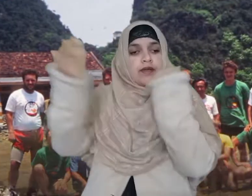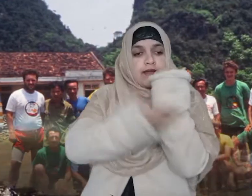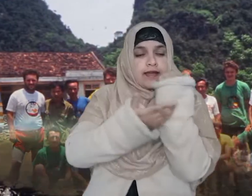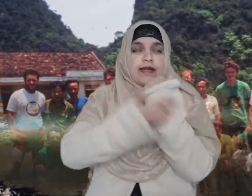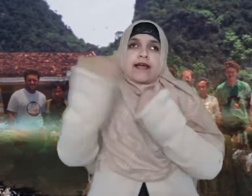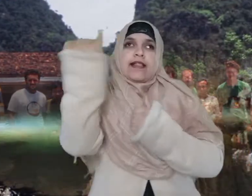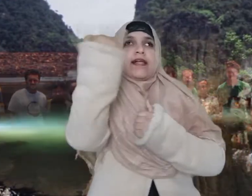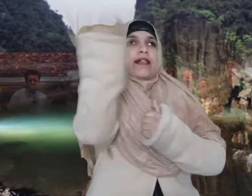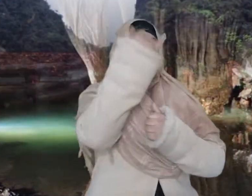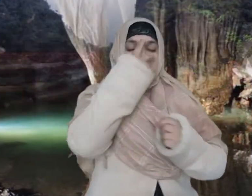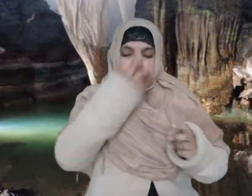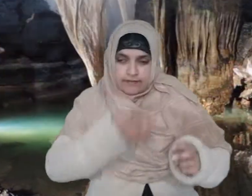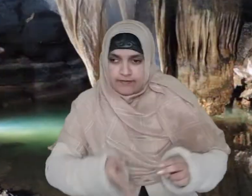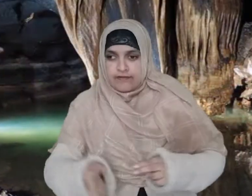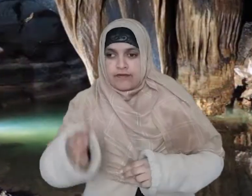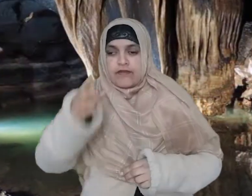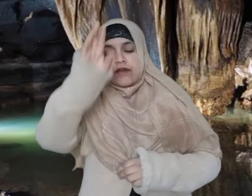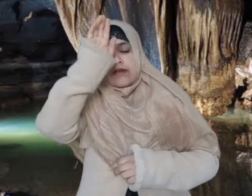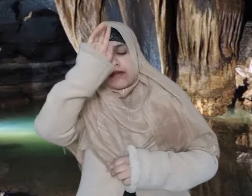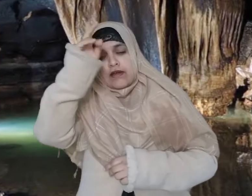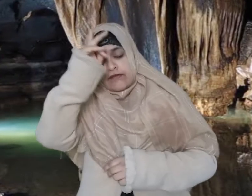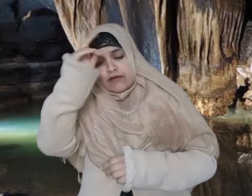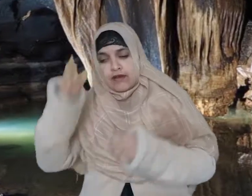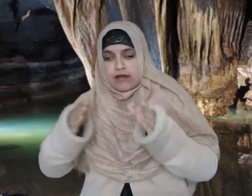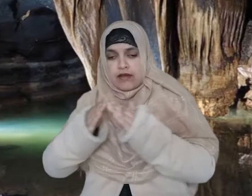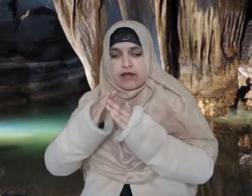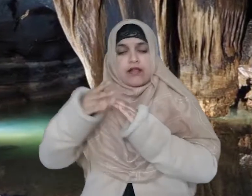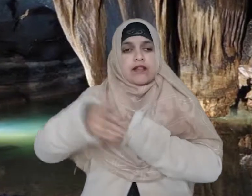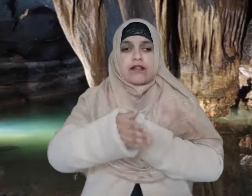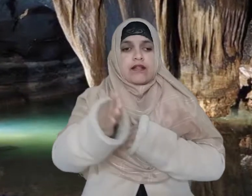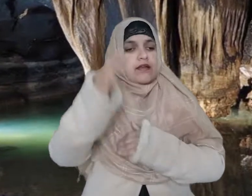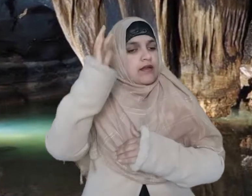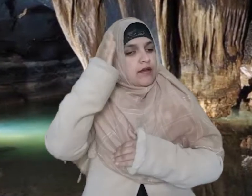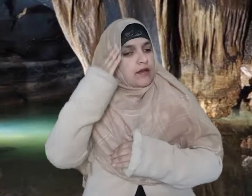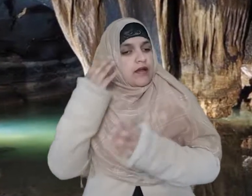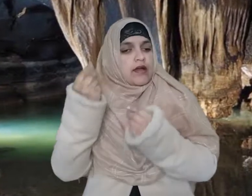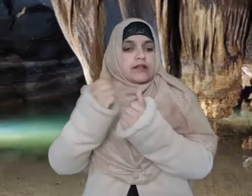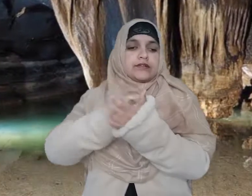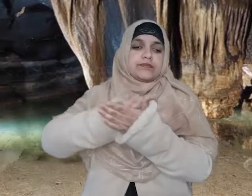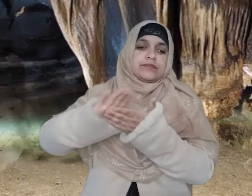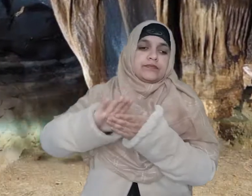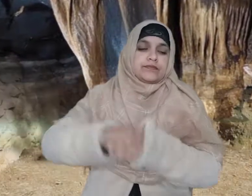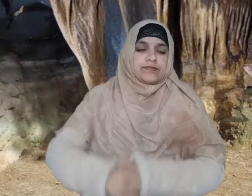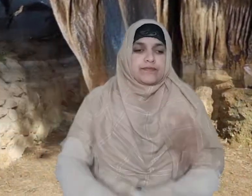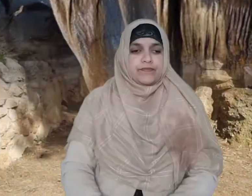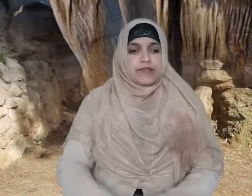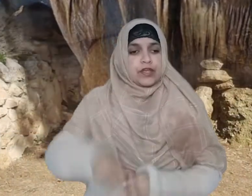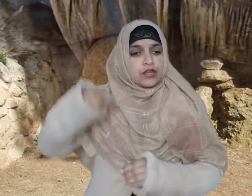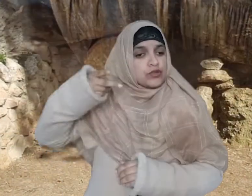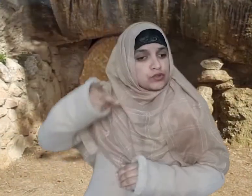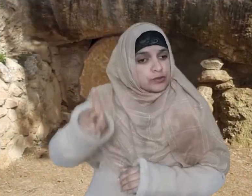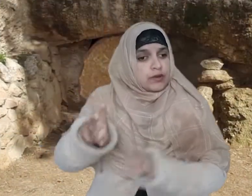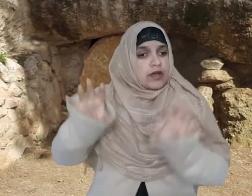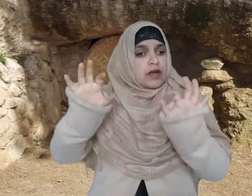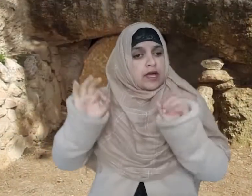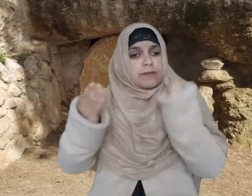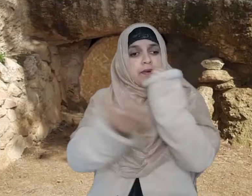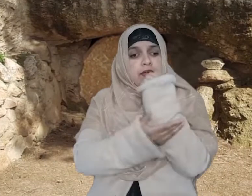غار کے متعلق سروے کی رپورٹ تیار کرنا تھی۔ اس ٹیم کا سروے ایک پتھریلی دیوار کے پاس لگا تھا، جس کا سائز 60 فٹ 200 انچ